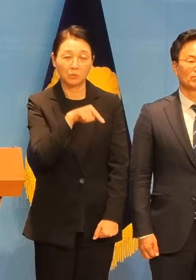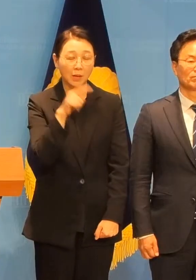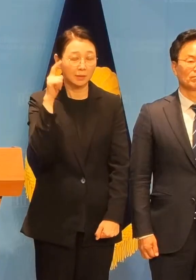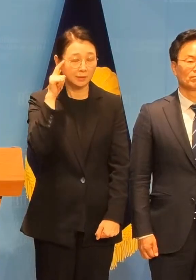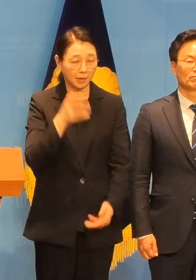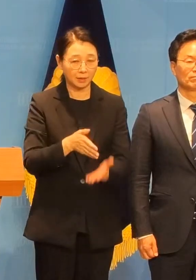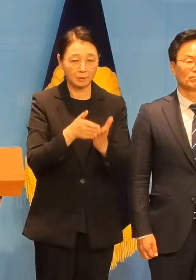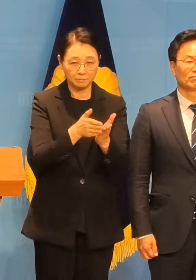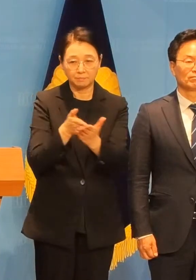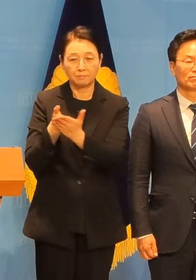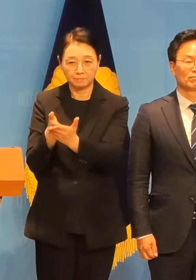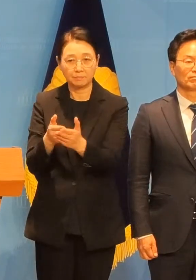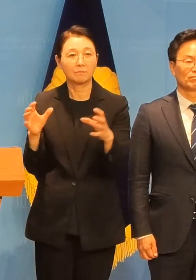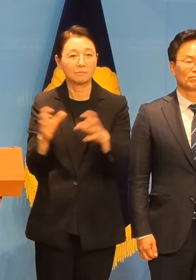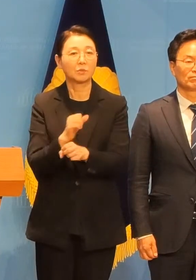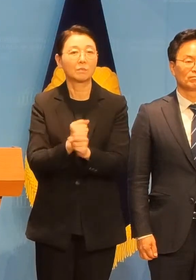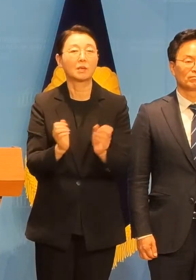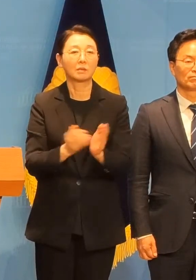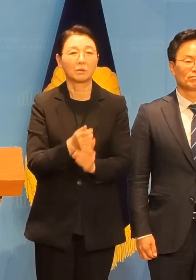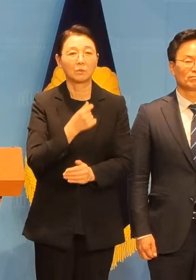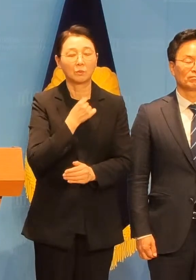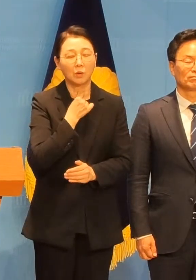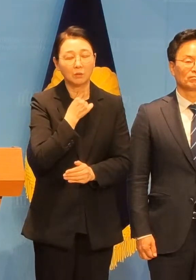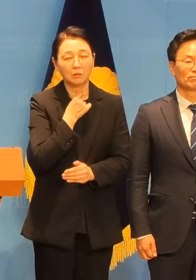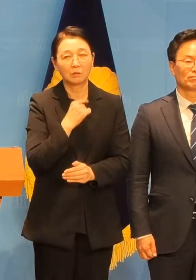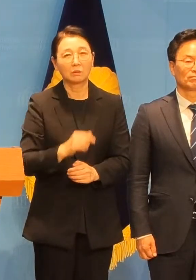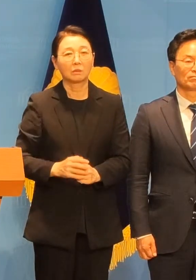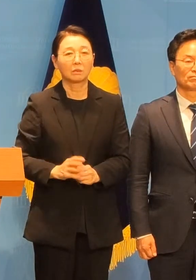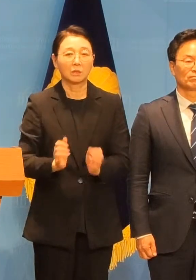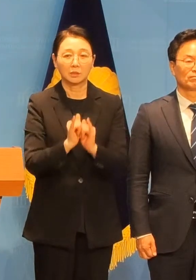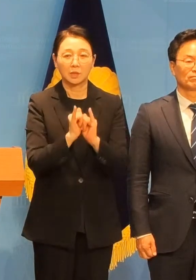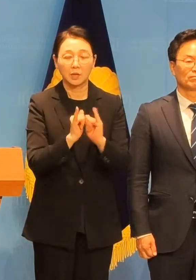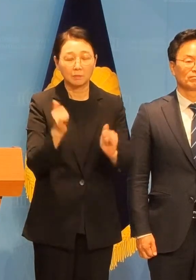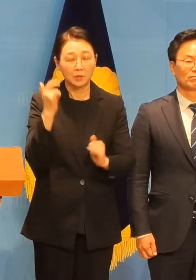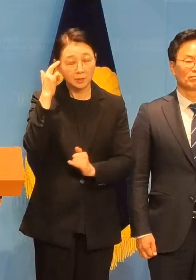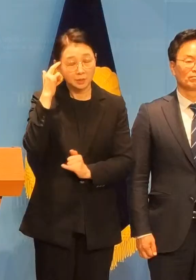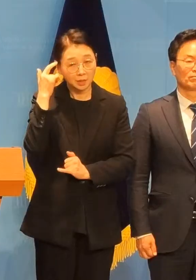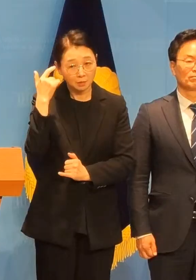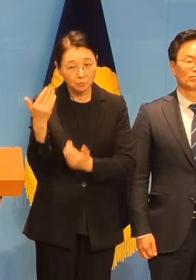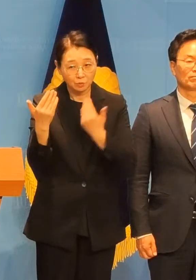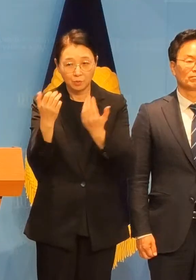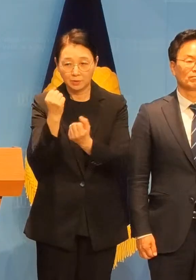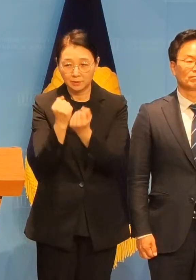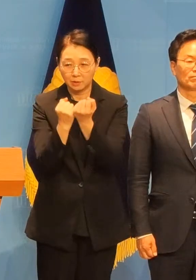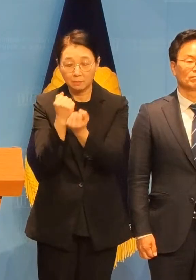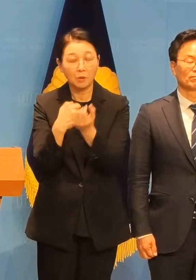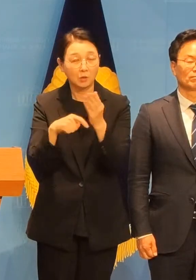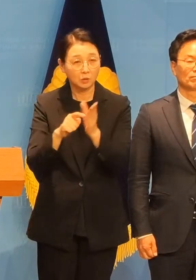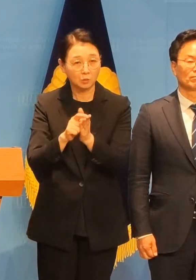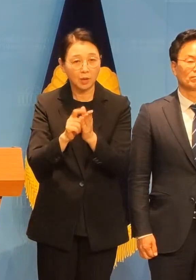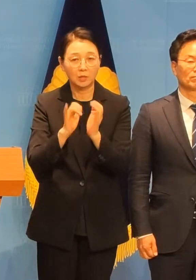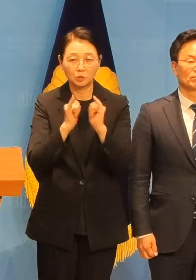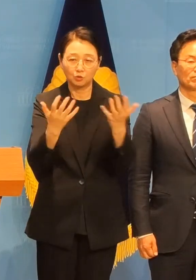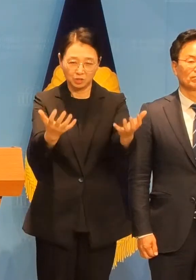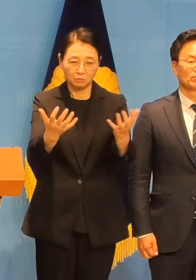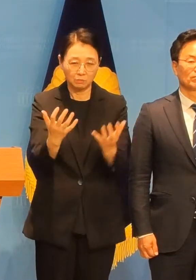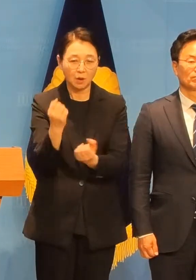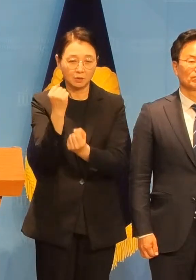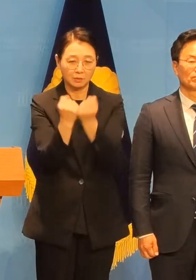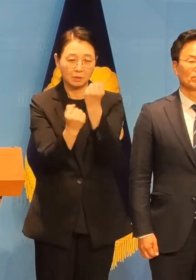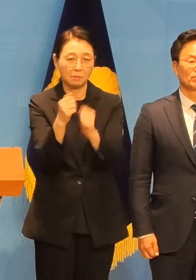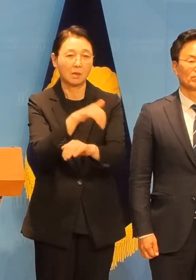의결하는 방식을 추진하기로 하였고 주민들의 의견 수렴과 설명을 위해 주민 설명회 등을